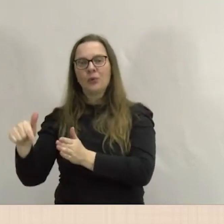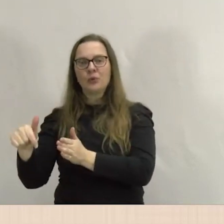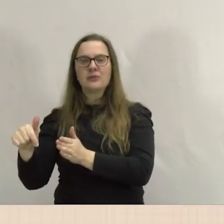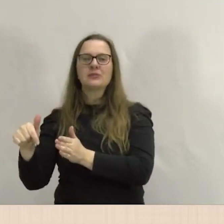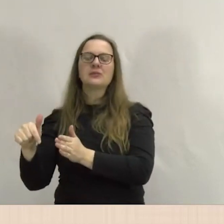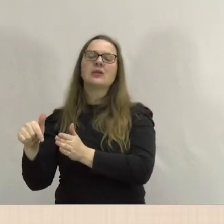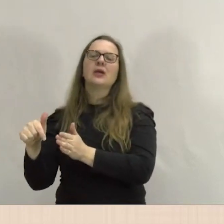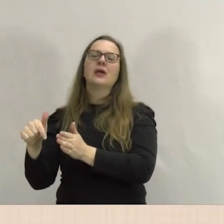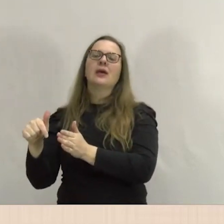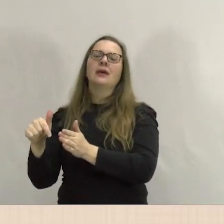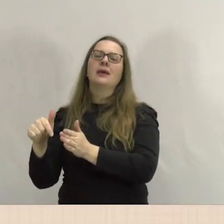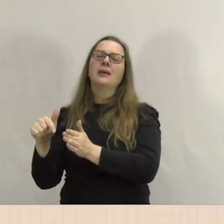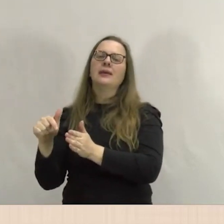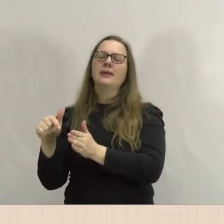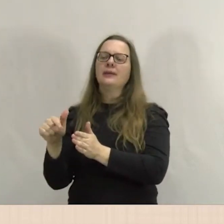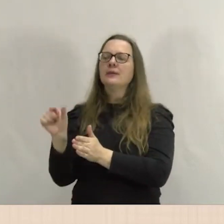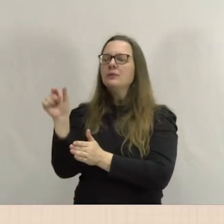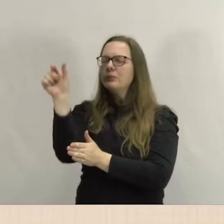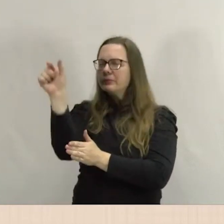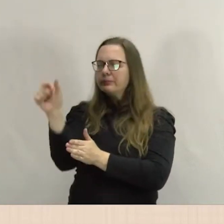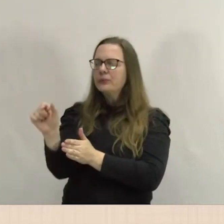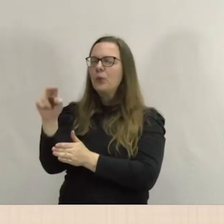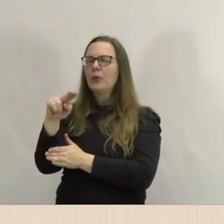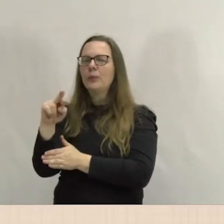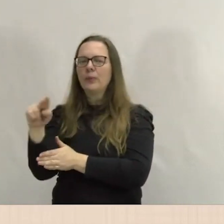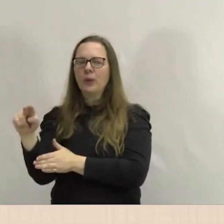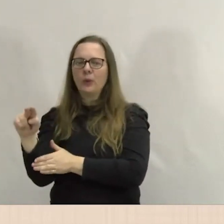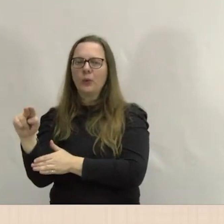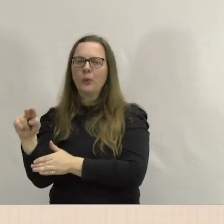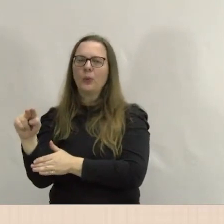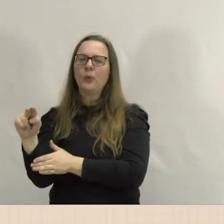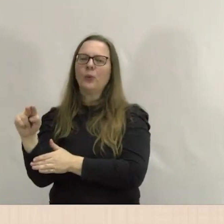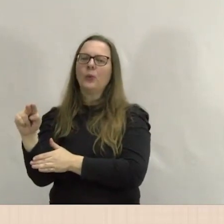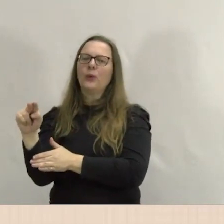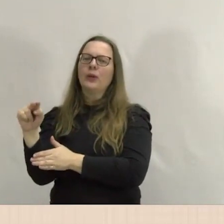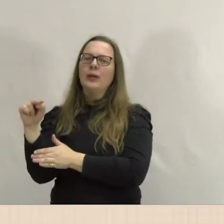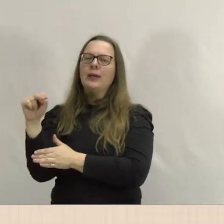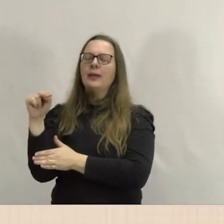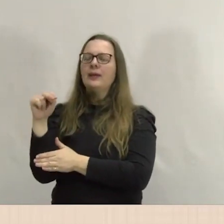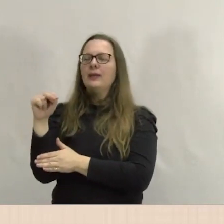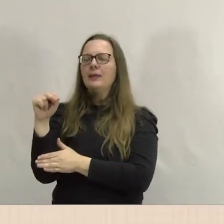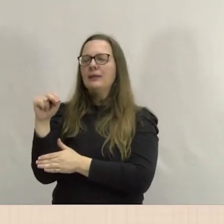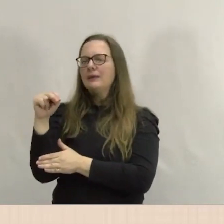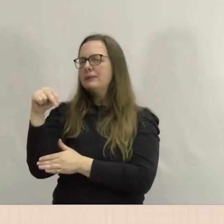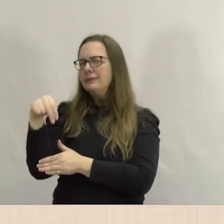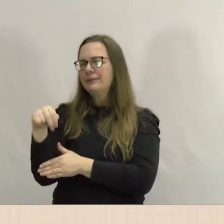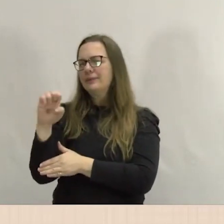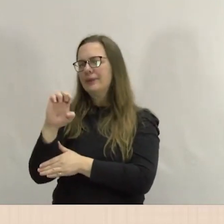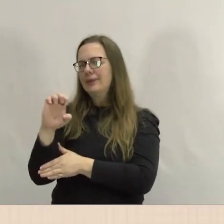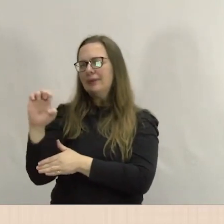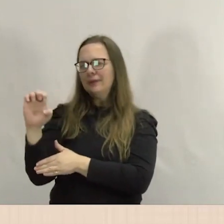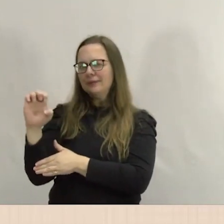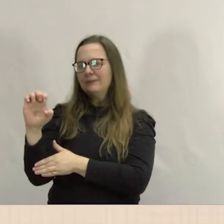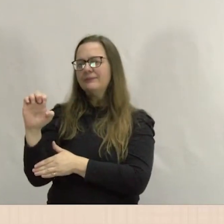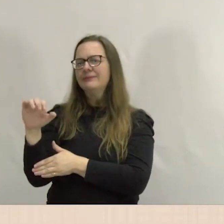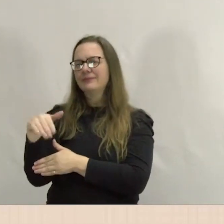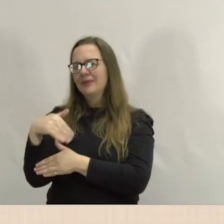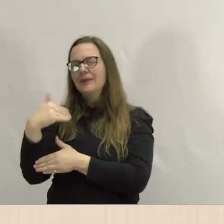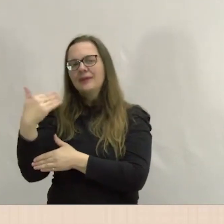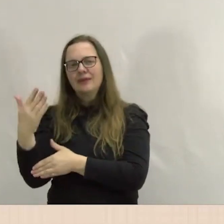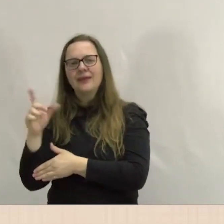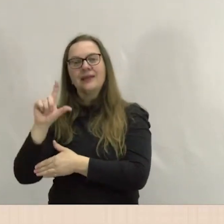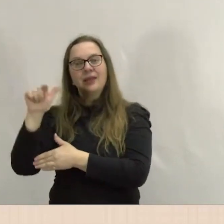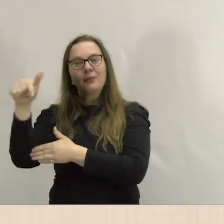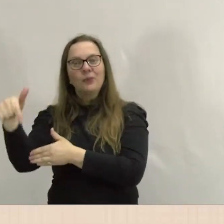Deus, esse legado nós recebemos. Irmãos, só que, irmãos, ainda faltava uma